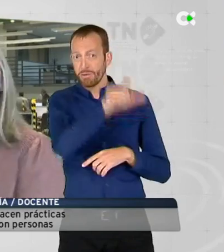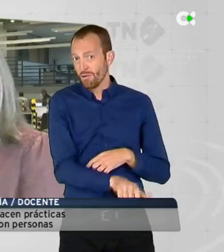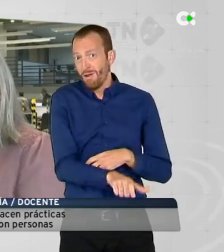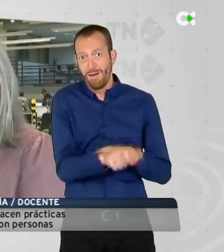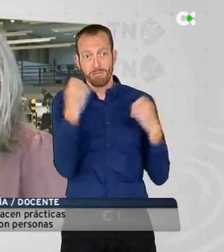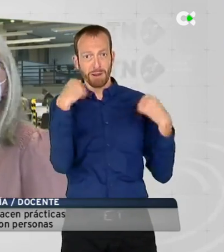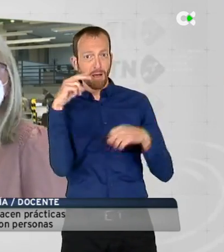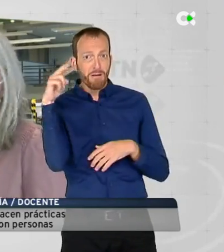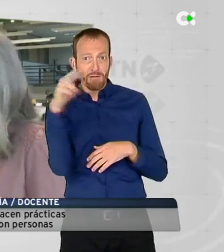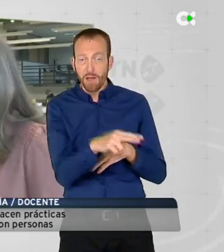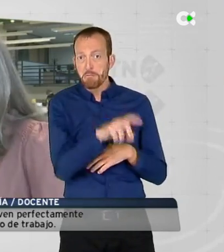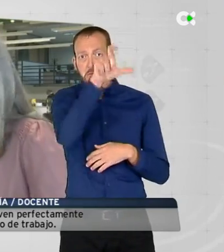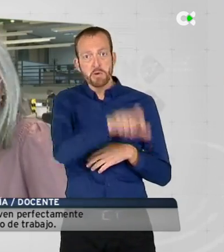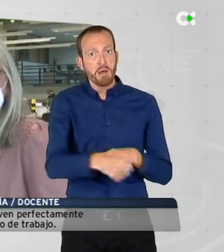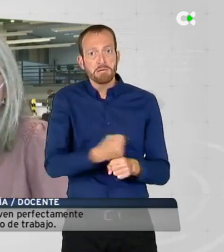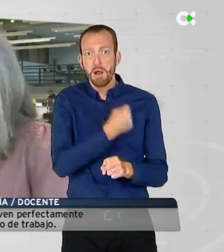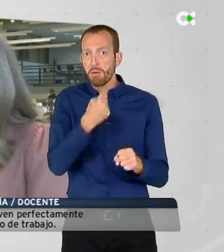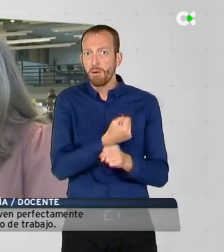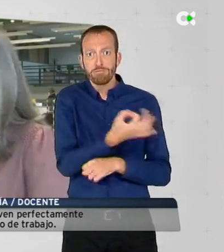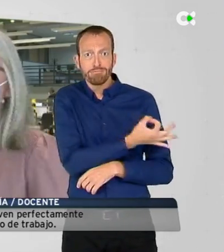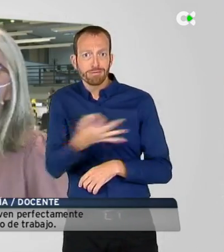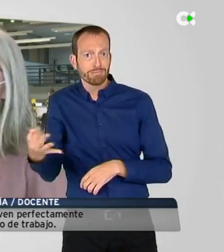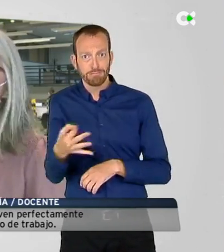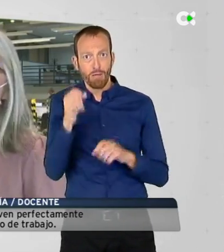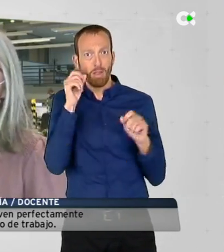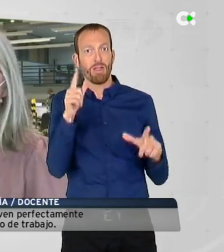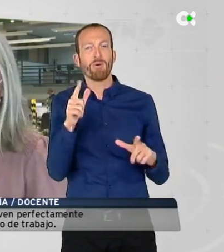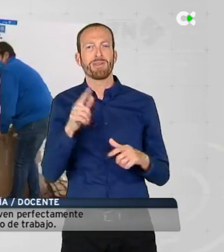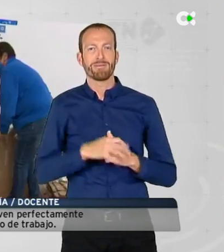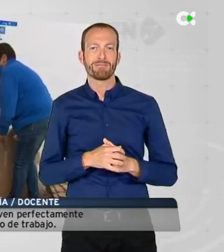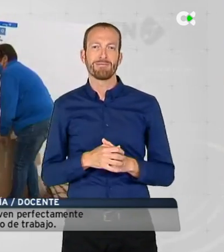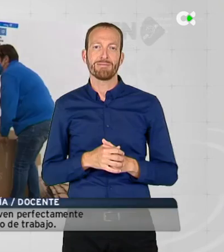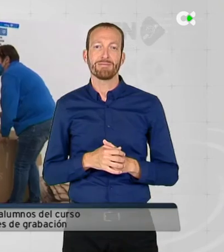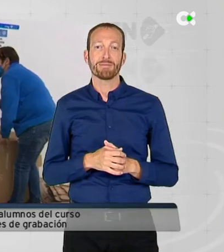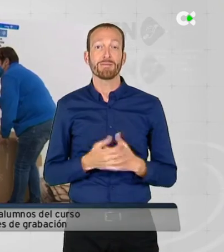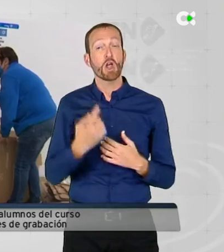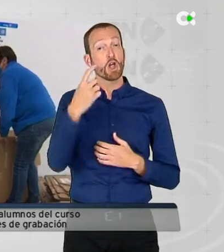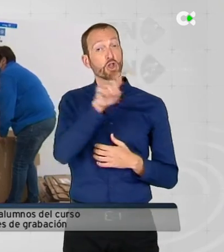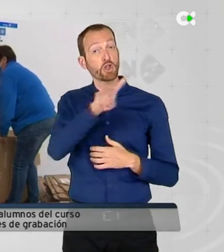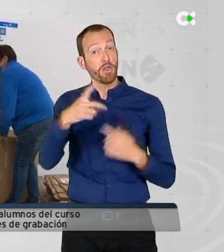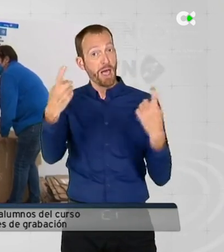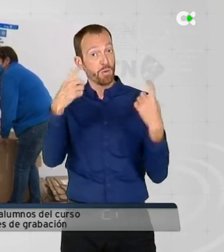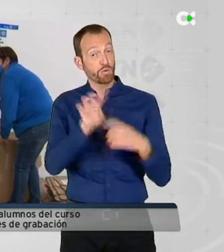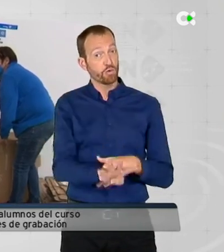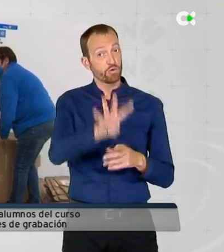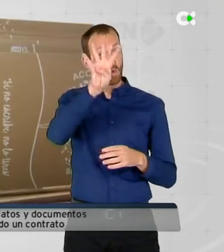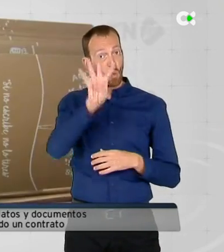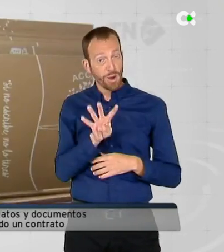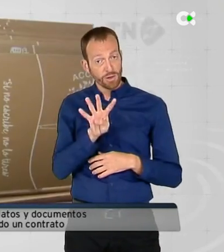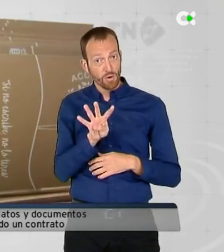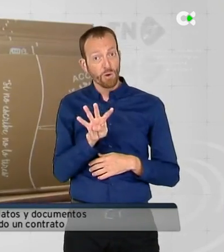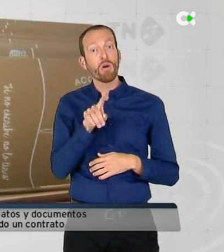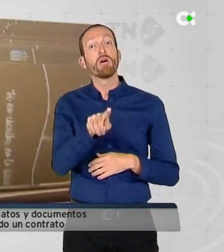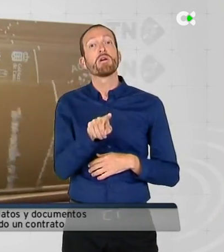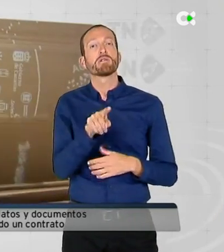hacen las prácticas y vean que son personas que se desenvuelven perfectamente en su puesto de trabajo. Cuatro de los 12 alumnos del curso de operaciones de grabación y